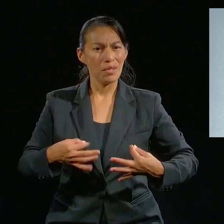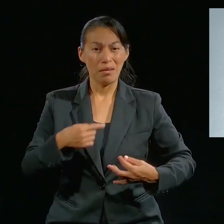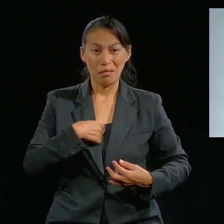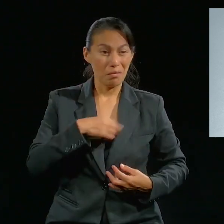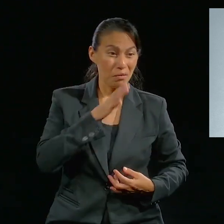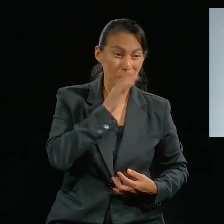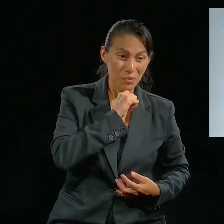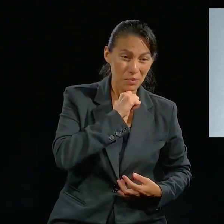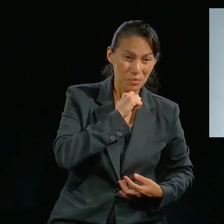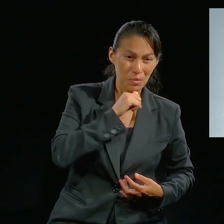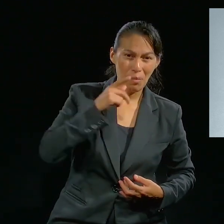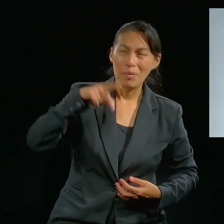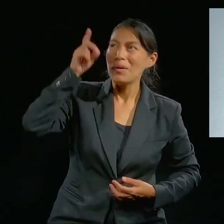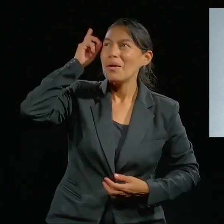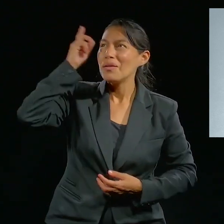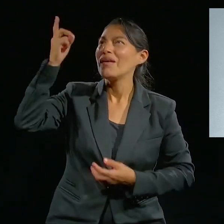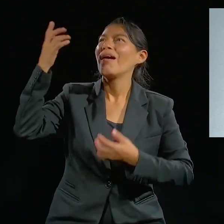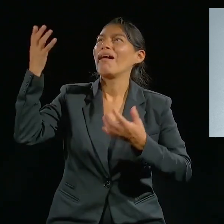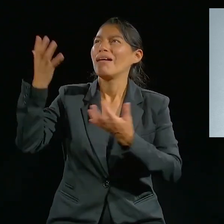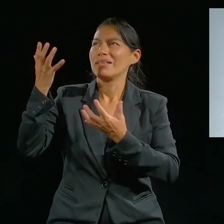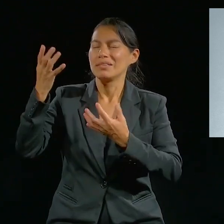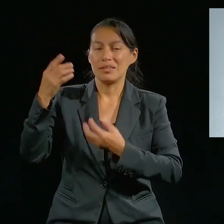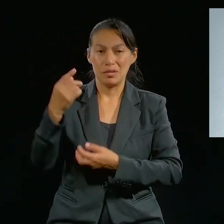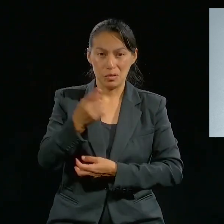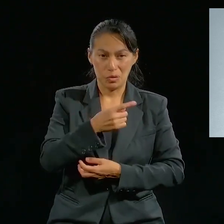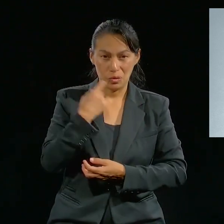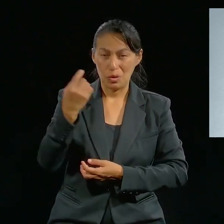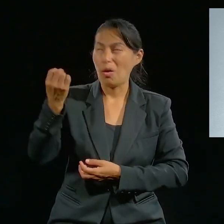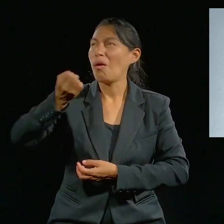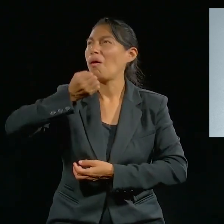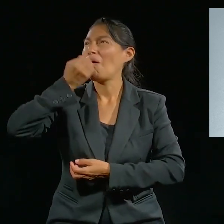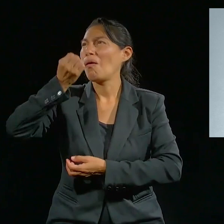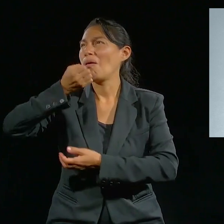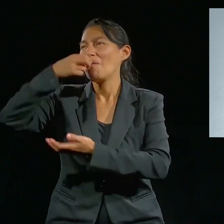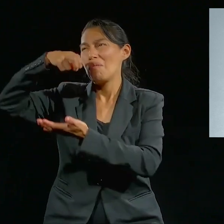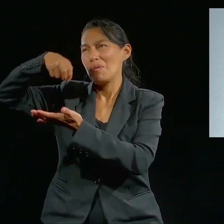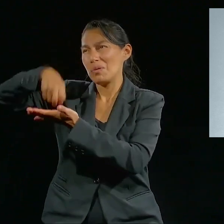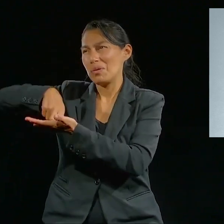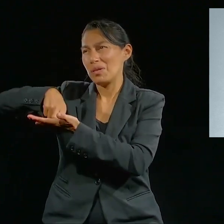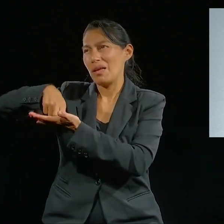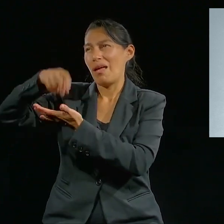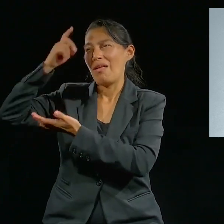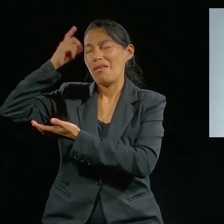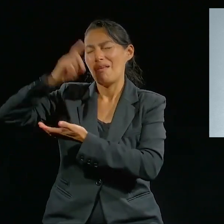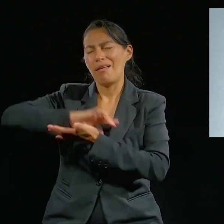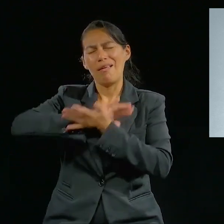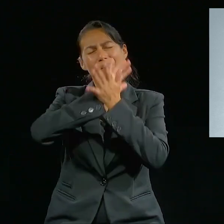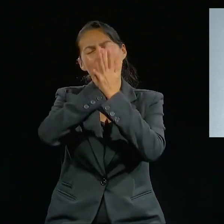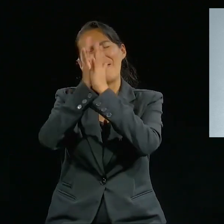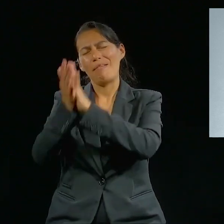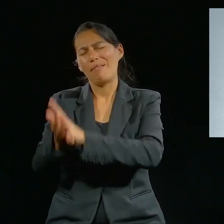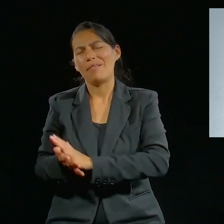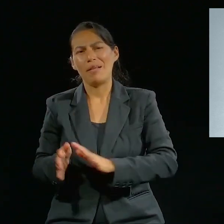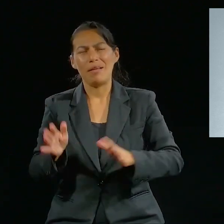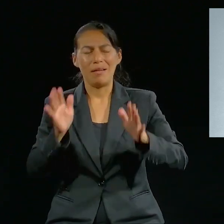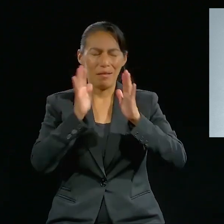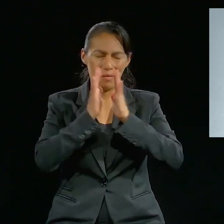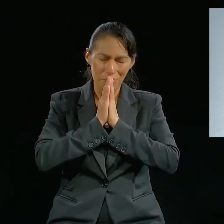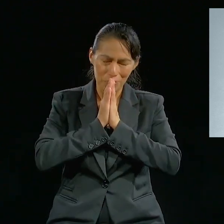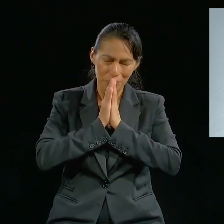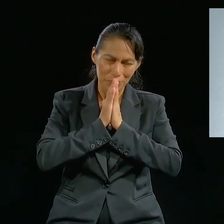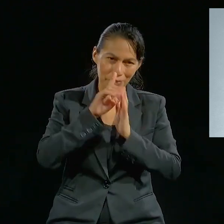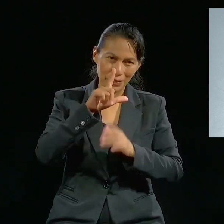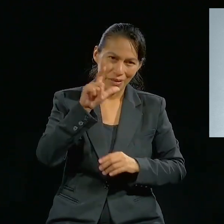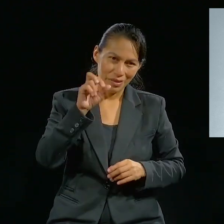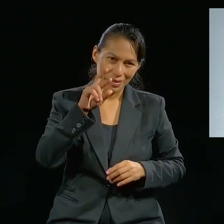lo puede hacer cuando nosotros nos ponemos de rodillas amén gracias Larisa que Dios siga bendiciendo ese gran